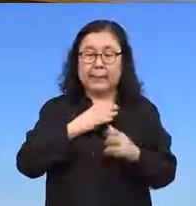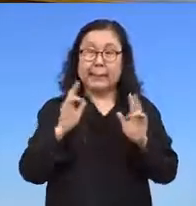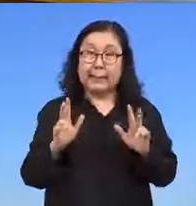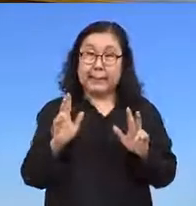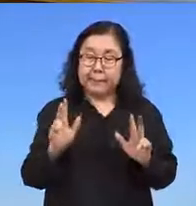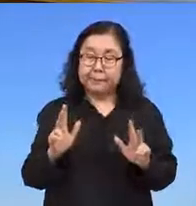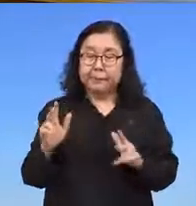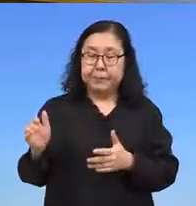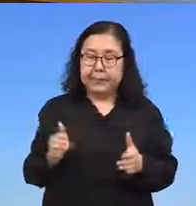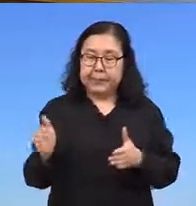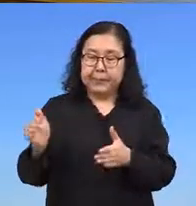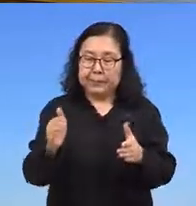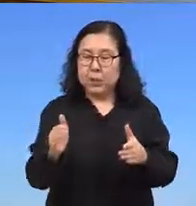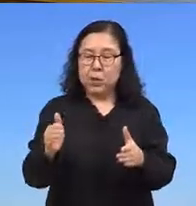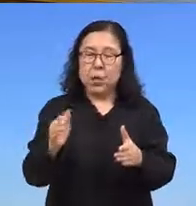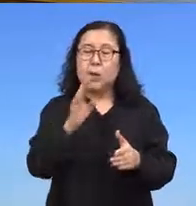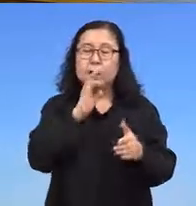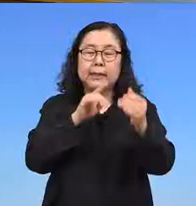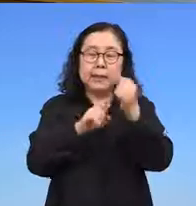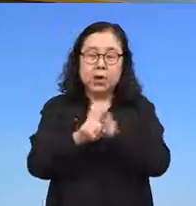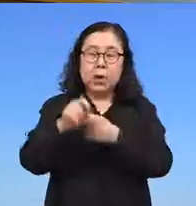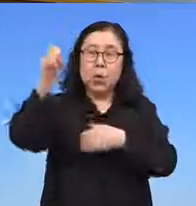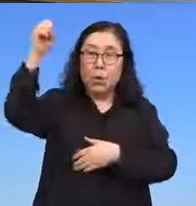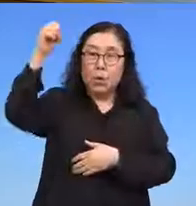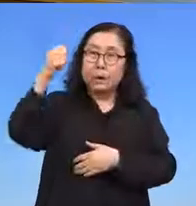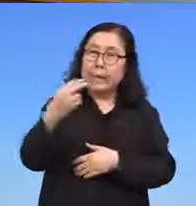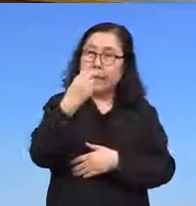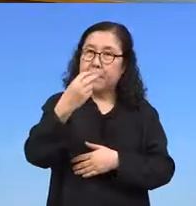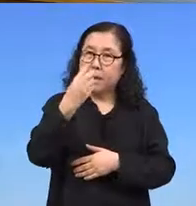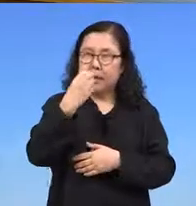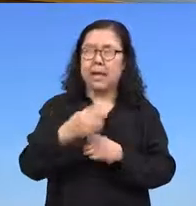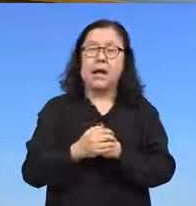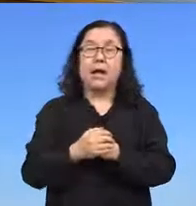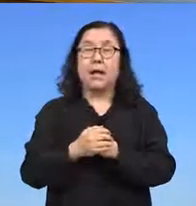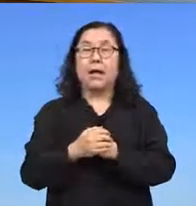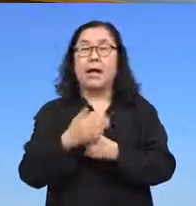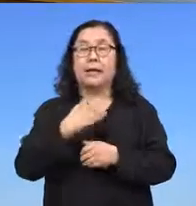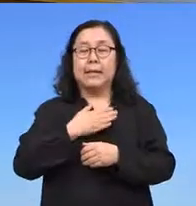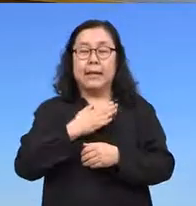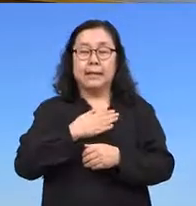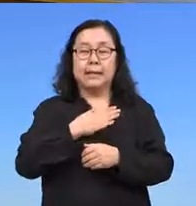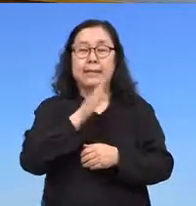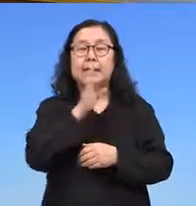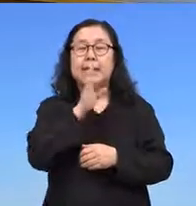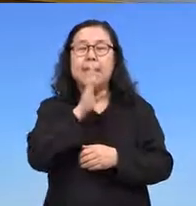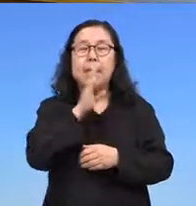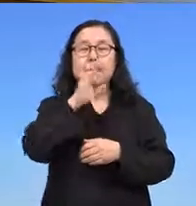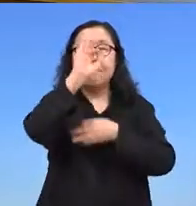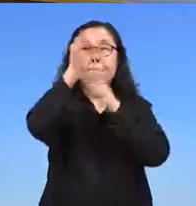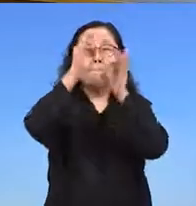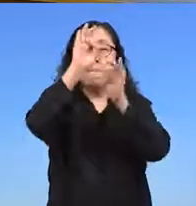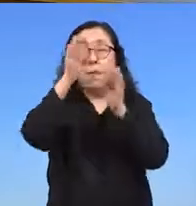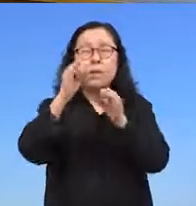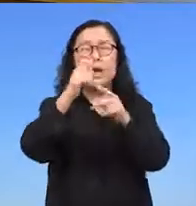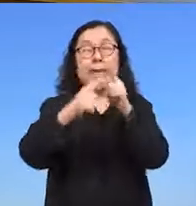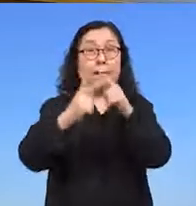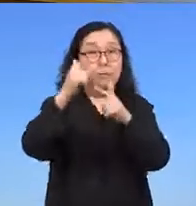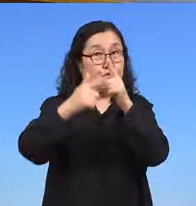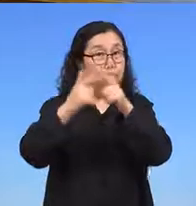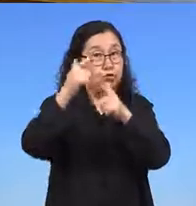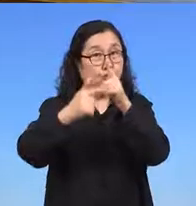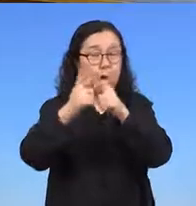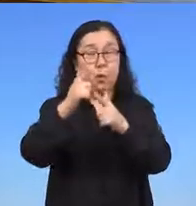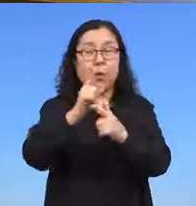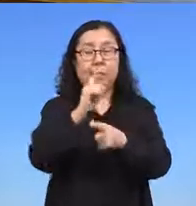내가 I am 곧 길이요 진리요 생명이니. 15장 1절 나는 I am 참 포도나무요. 예수님이